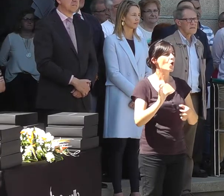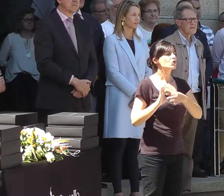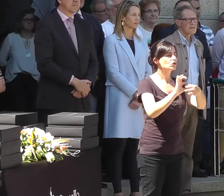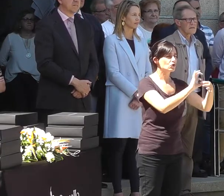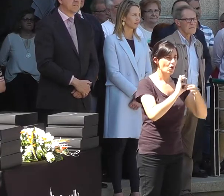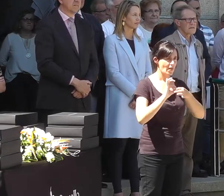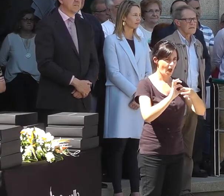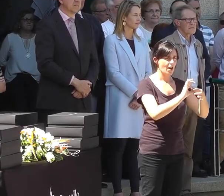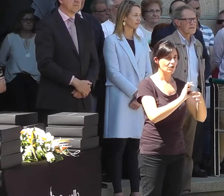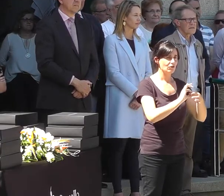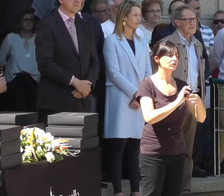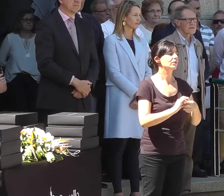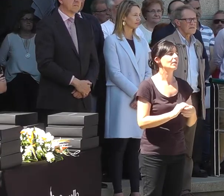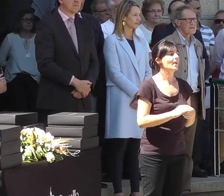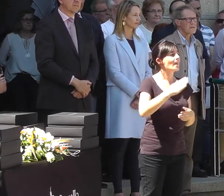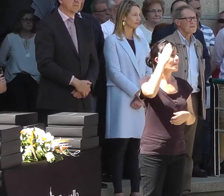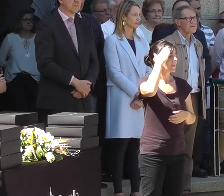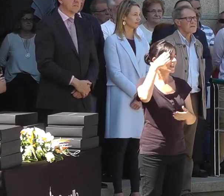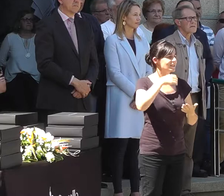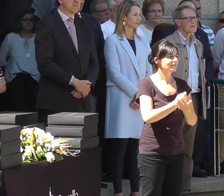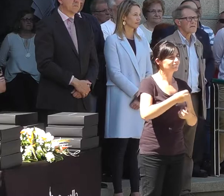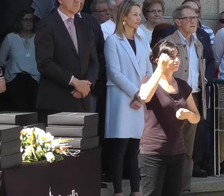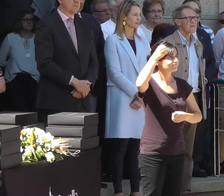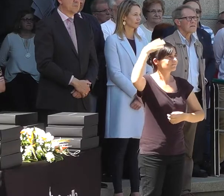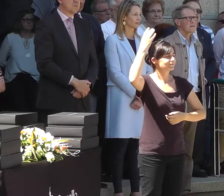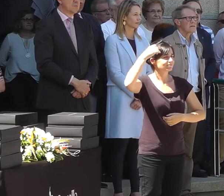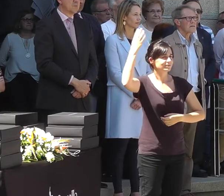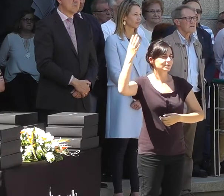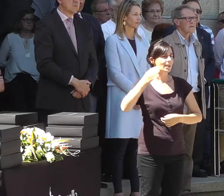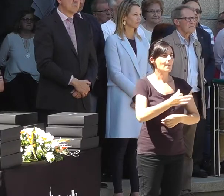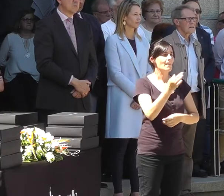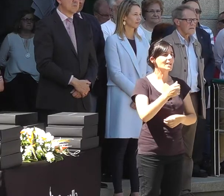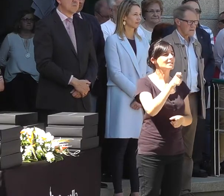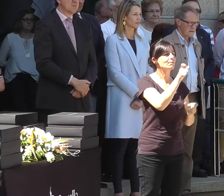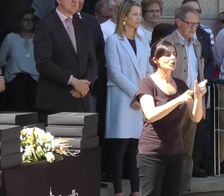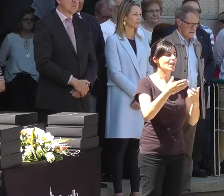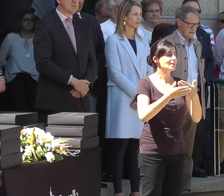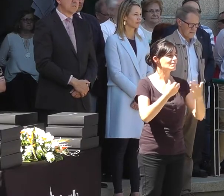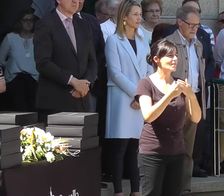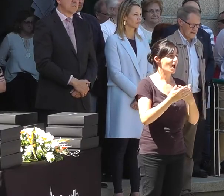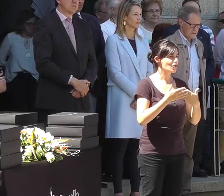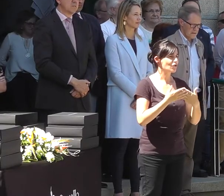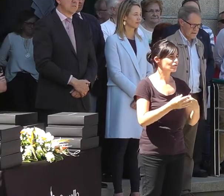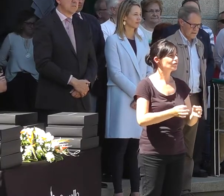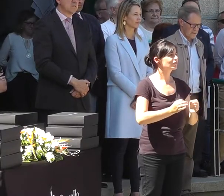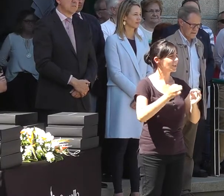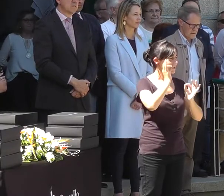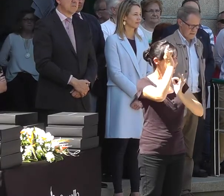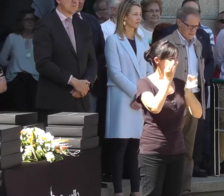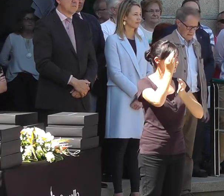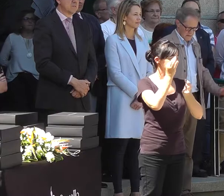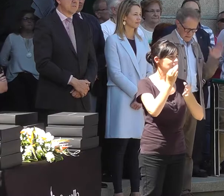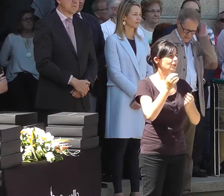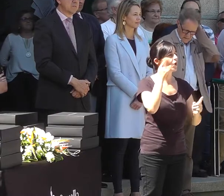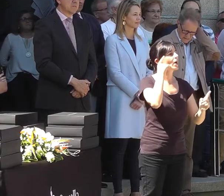e ilusionada, de mentes creadoras e mans minuciosas que lle dan forma dende un paso doble de fama internacional